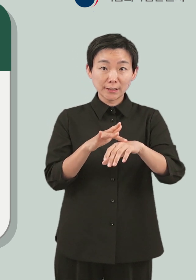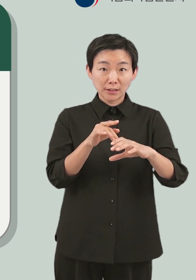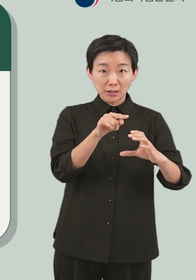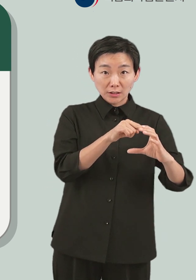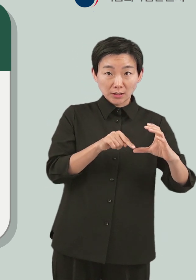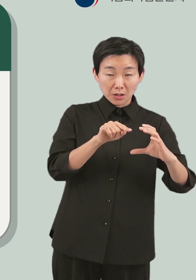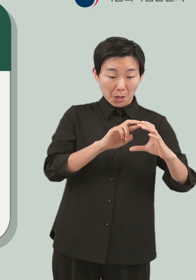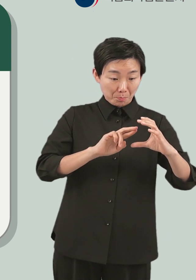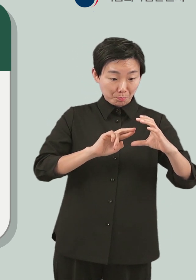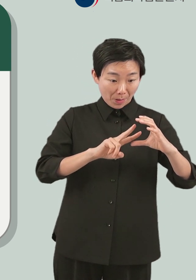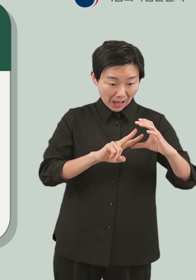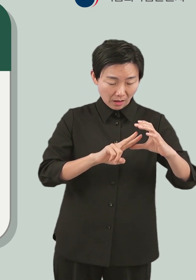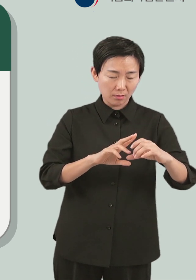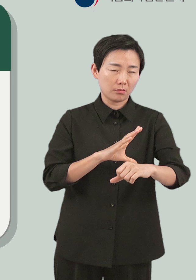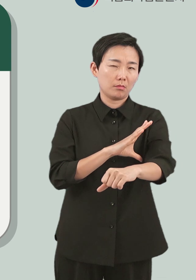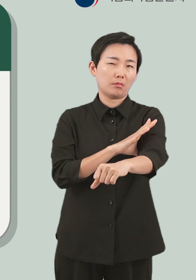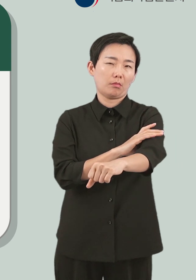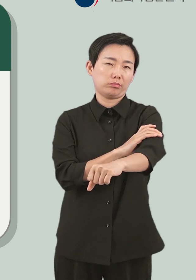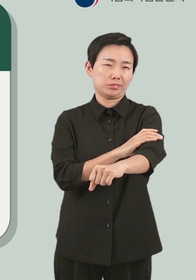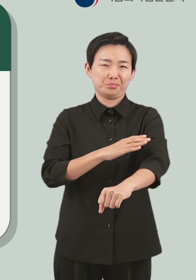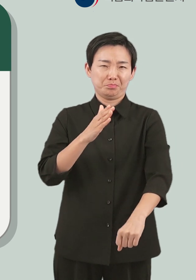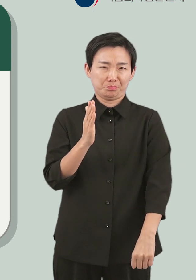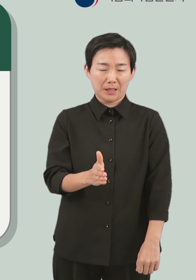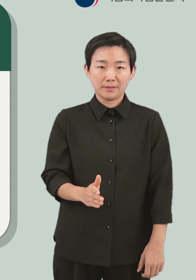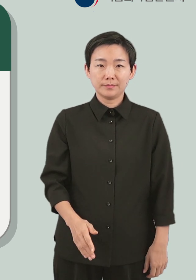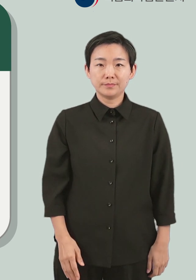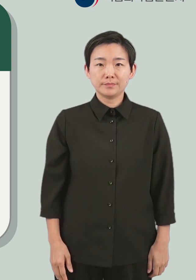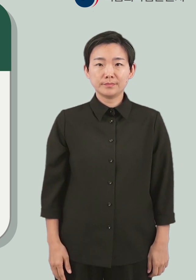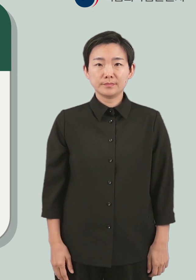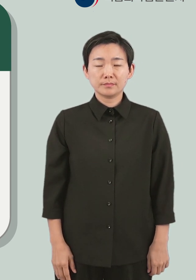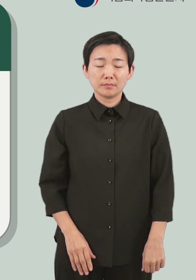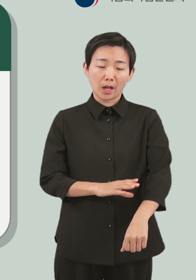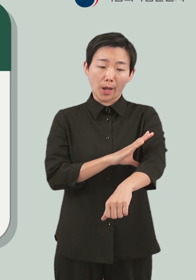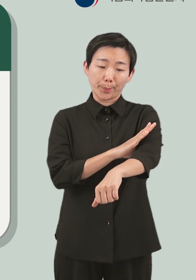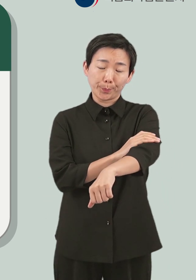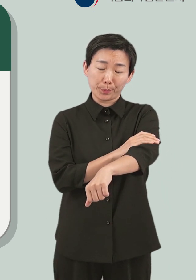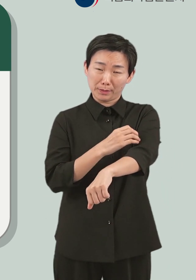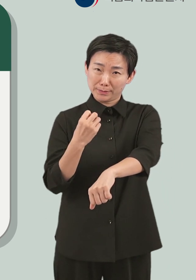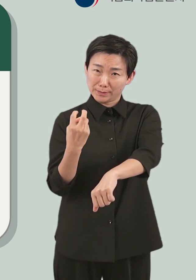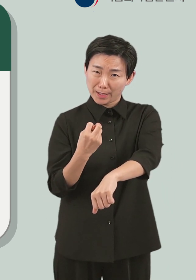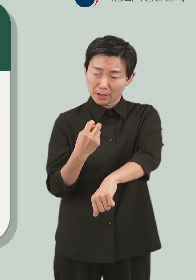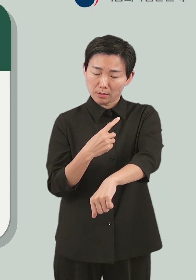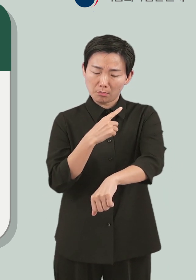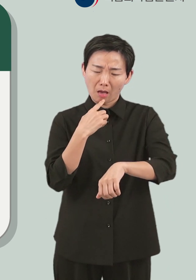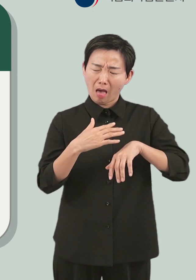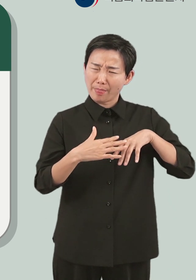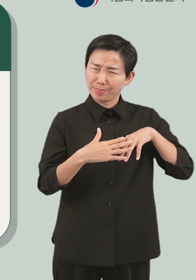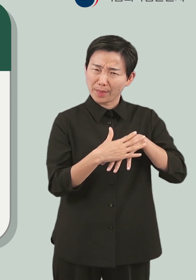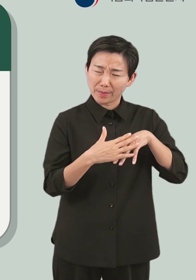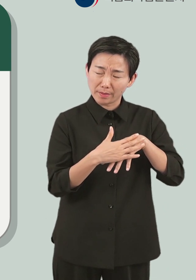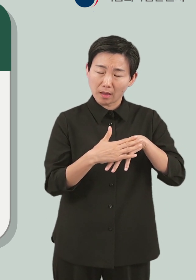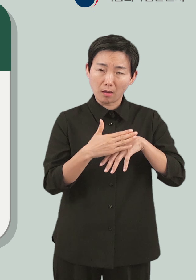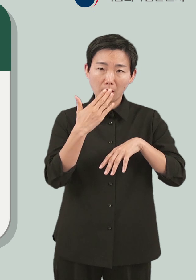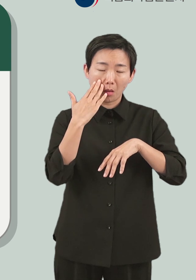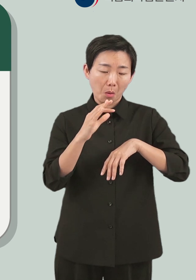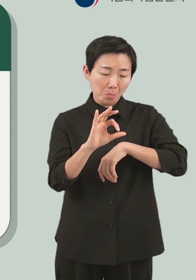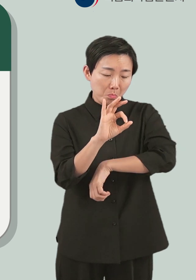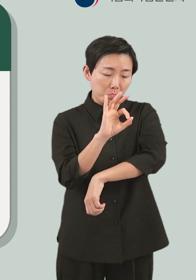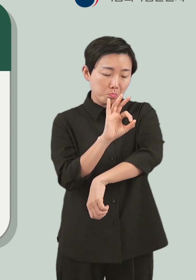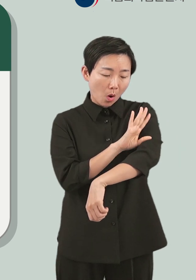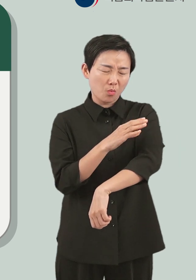때는 측정하지 않습니다. 본 의료기기를 사용하여 필요 이상으로 혈압을 측정하면 다칠 수 있습니다.